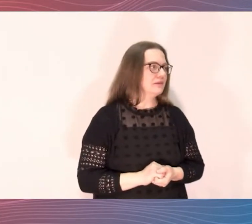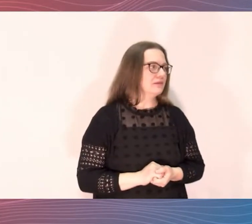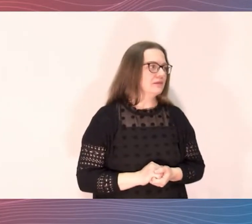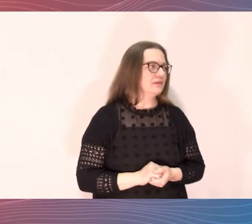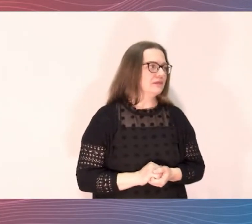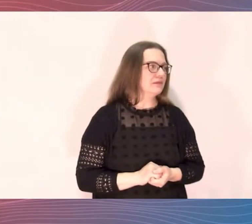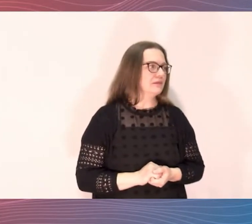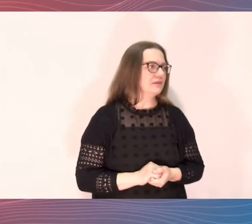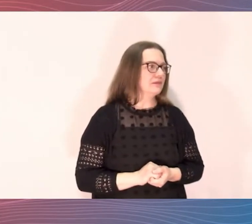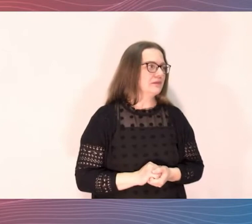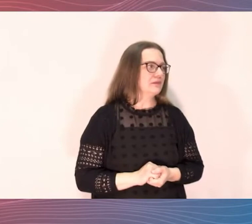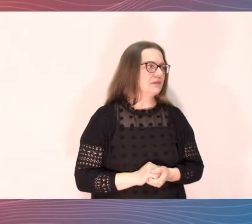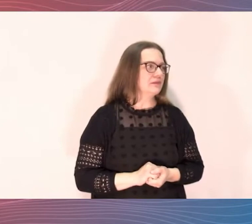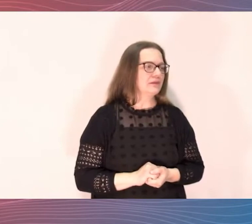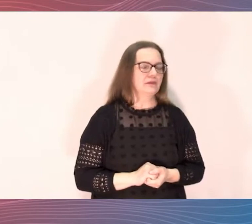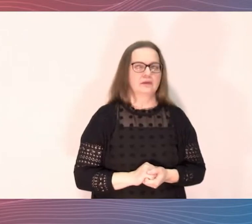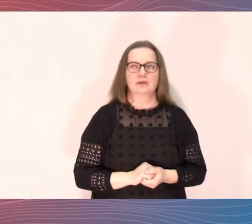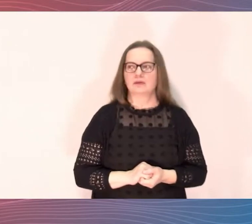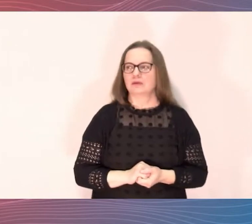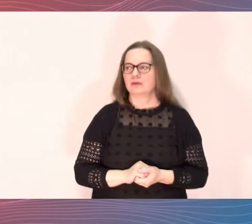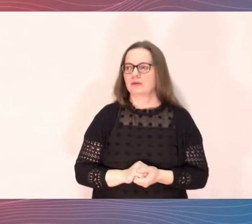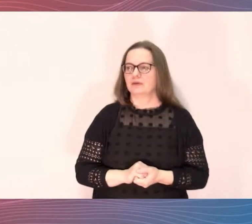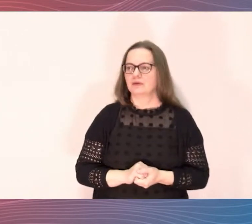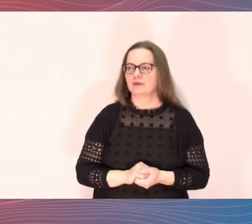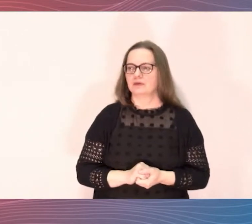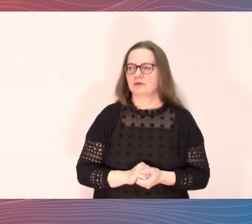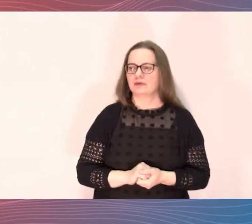A luz da vida